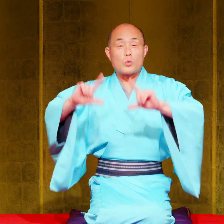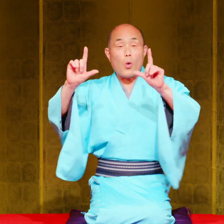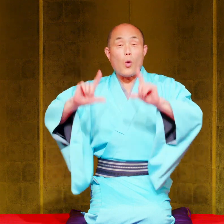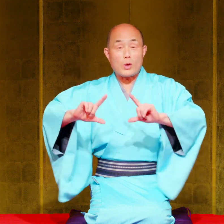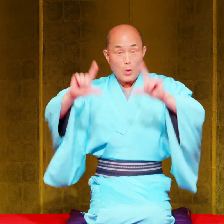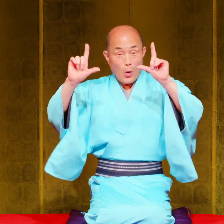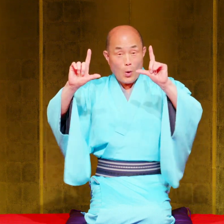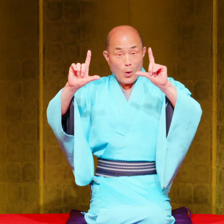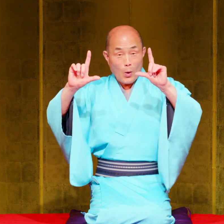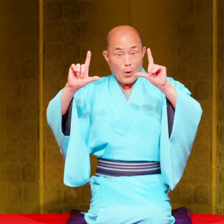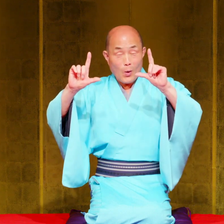東京